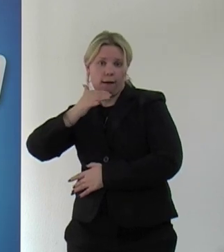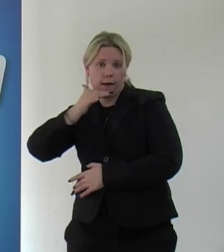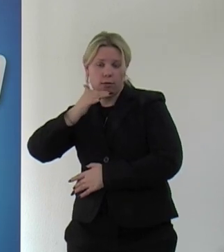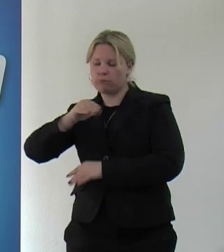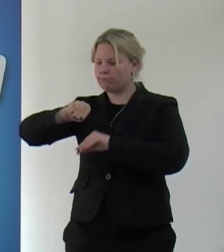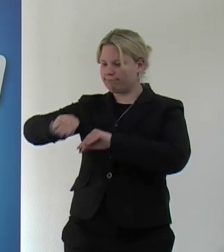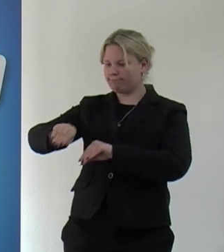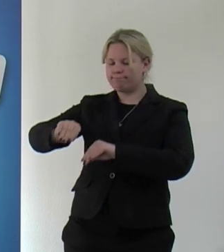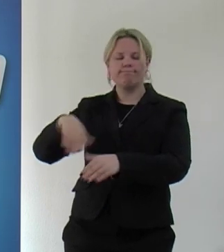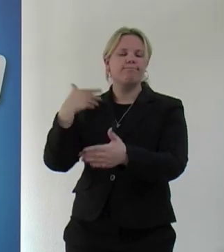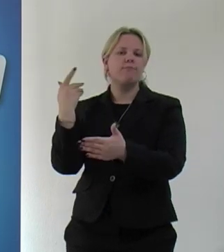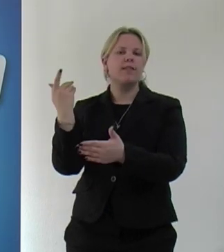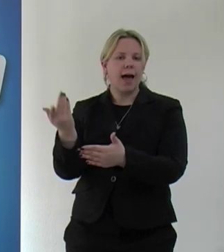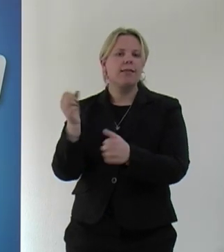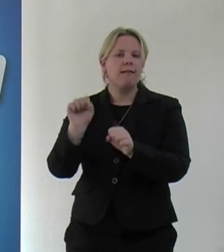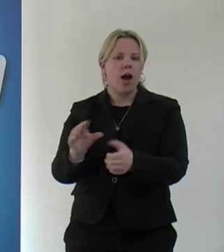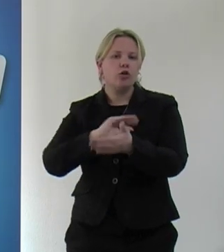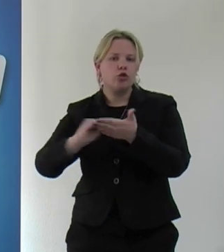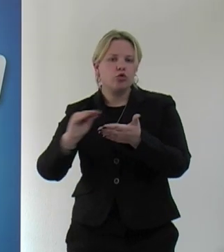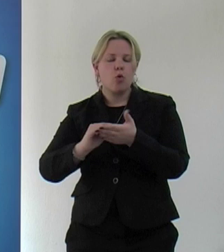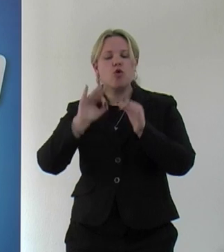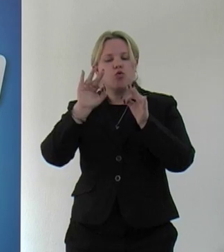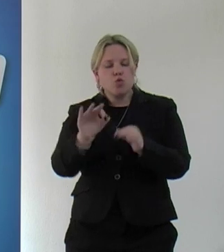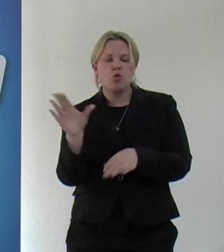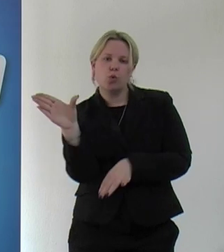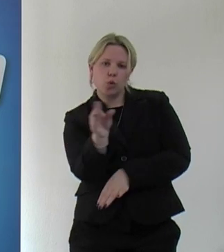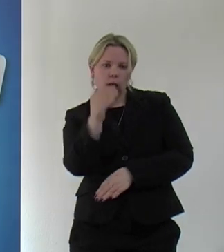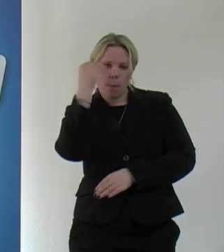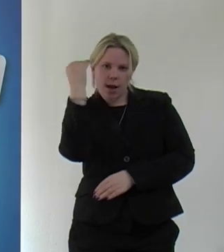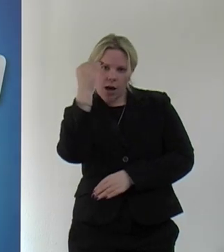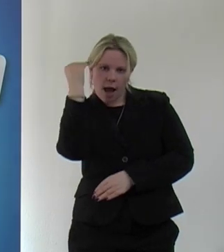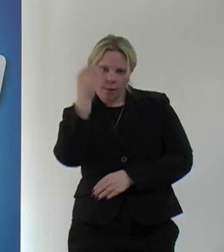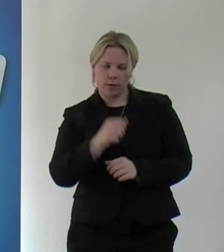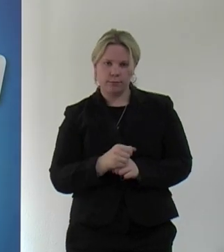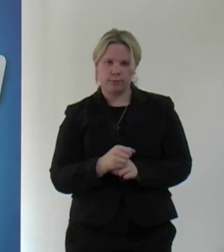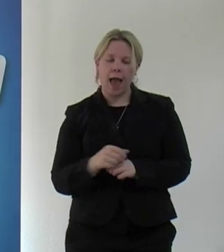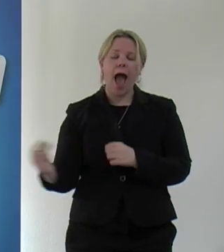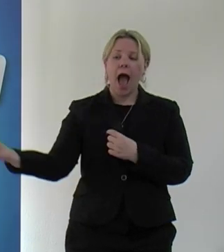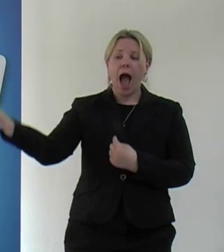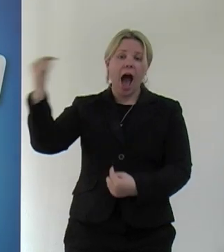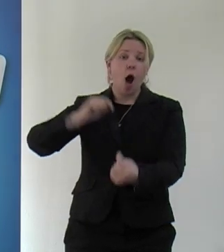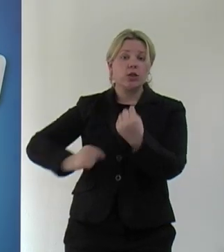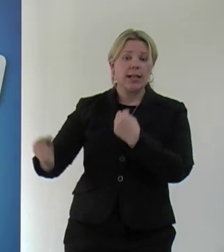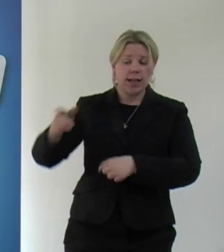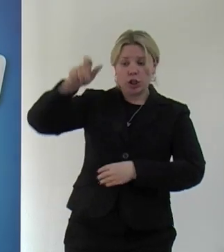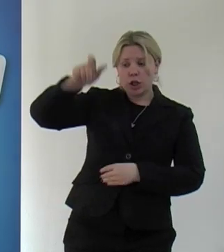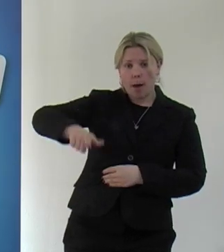Kindern gut in der Schule lernen. Dass ausländische Menschen bei der Kommunalwahl wählen können.